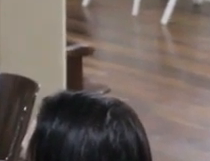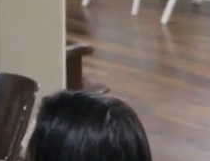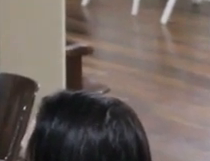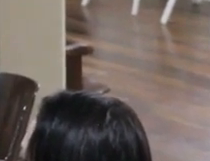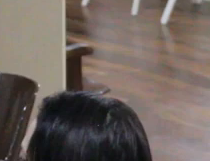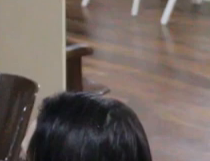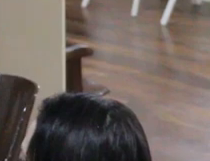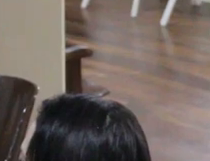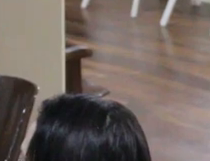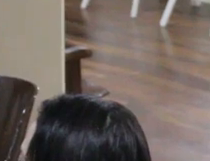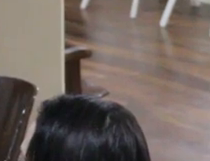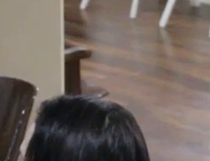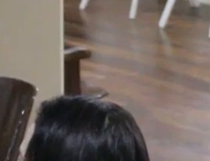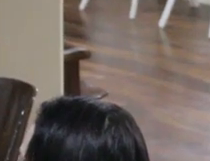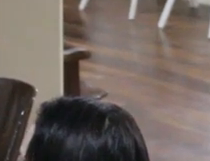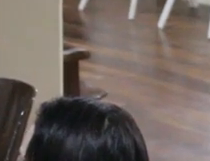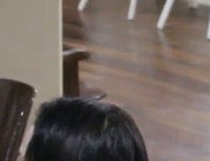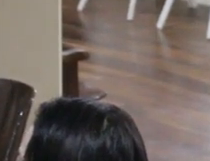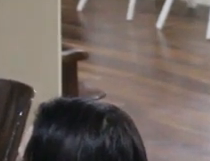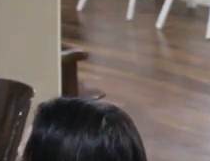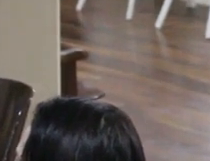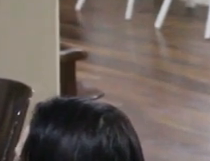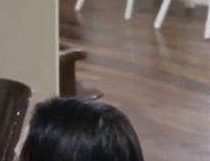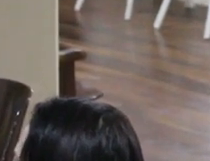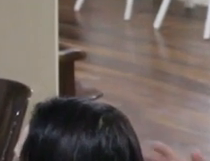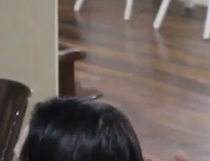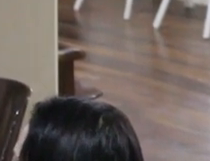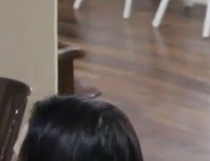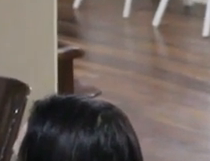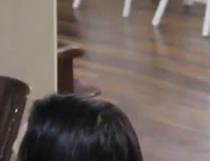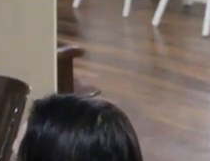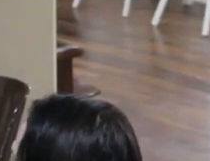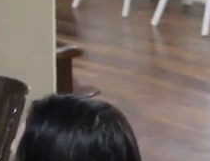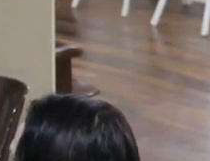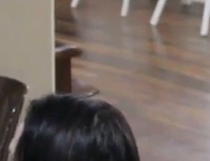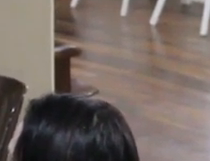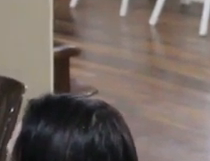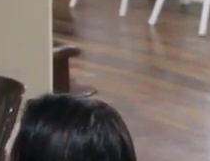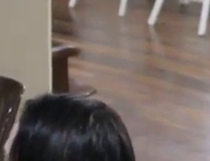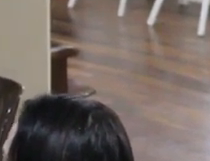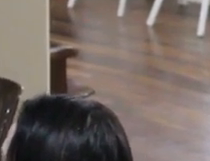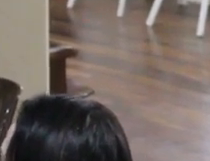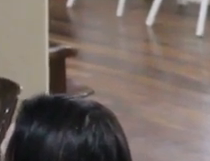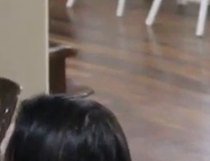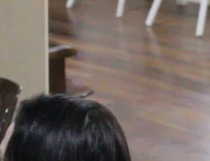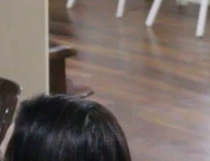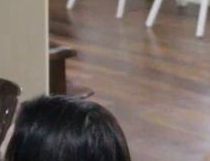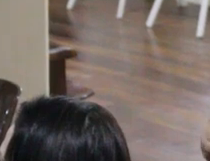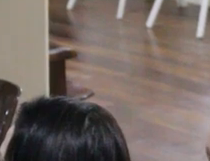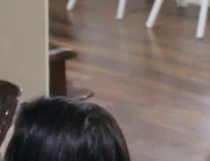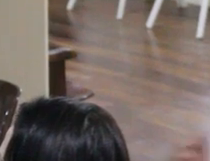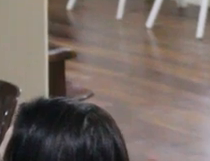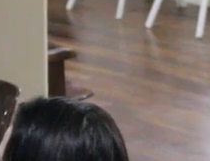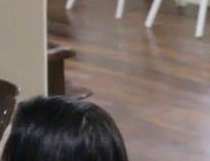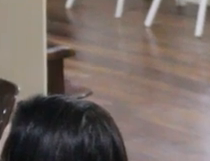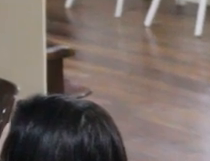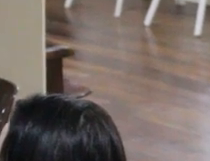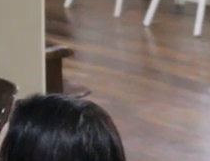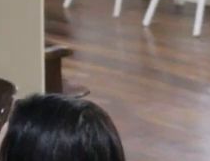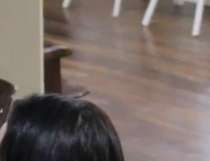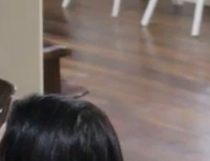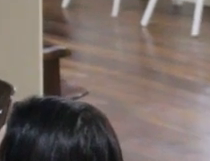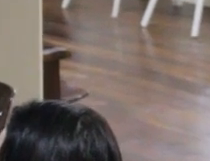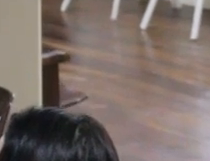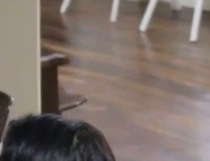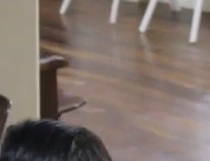não conhece o Paranaguá. Você passa ali por Valadares, conversa com as crianças, elas não sabem nada sobre Paranaguá. Paranaguá, eles não conhecem